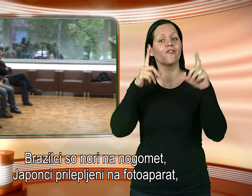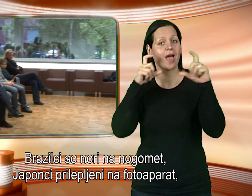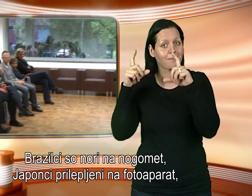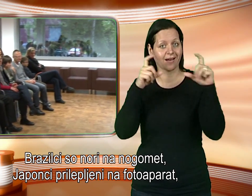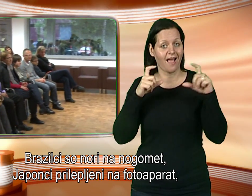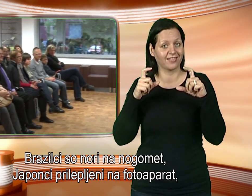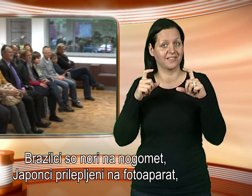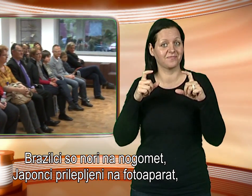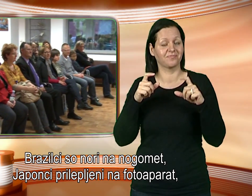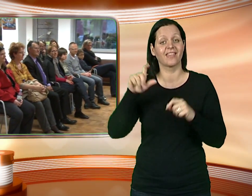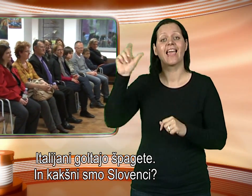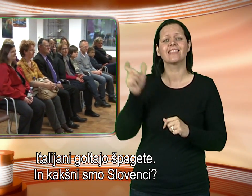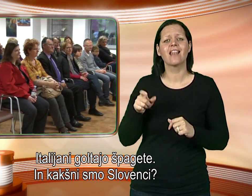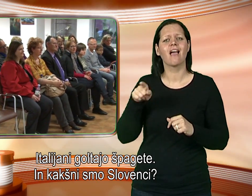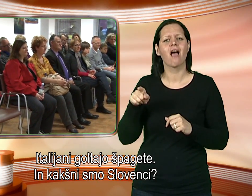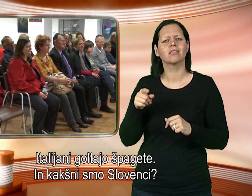špagete.